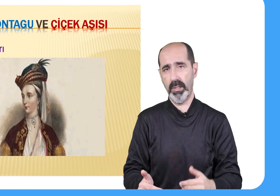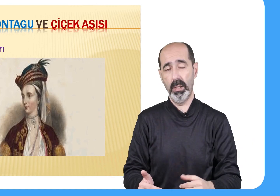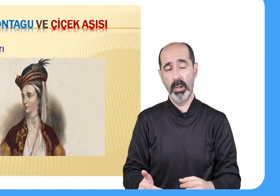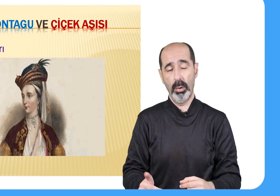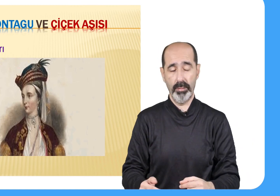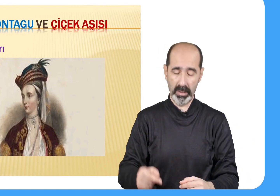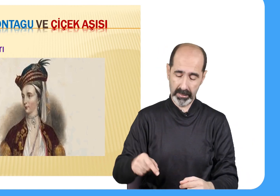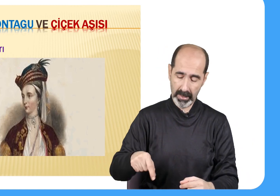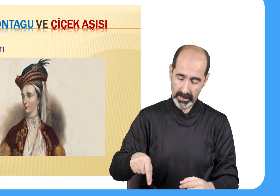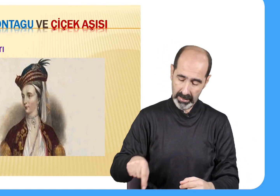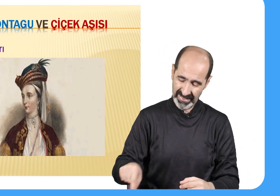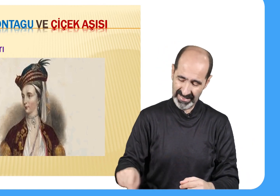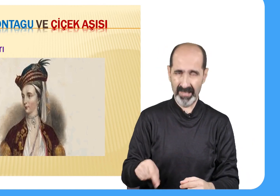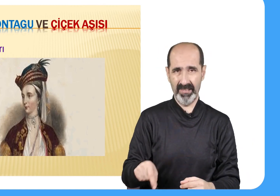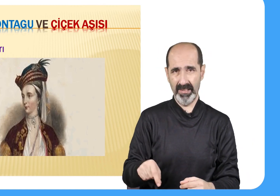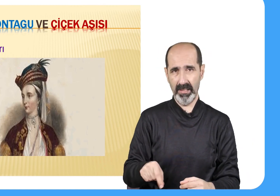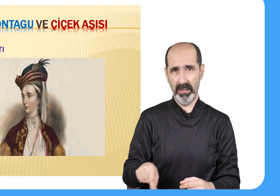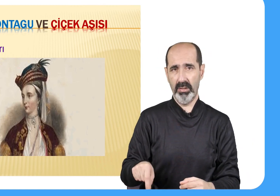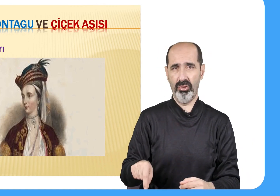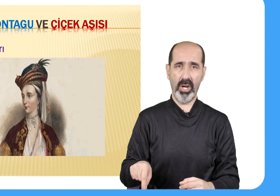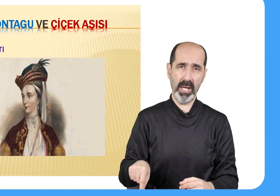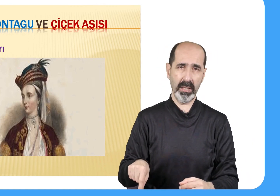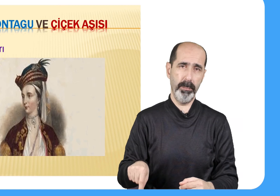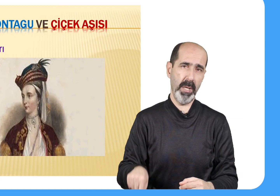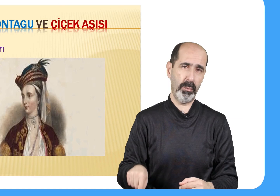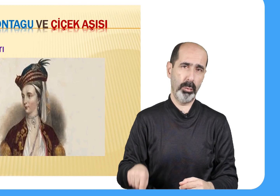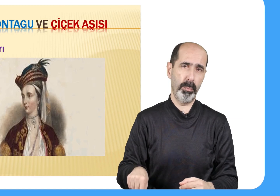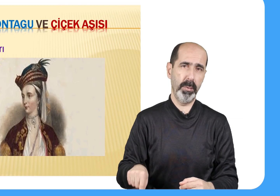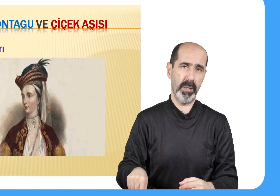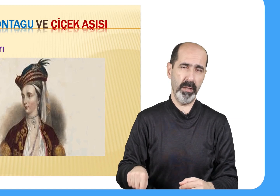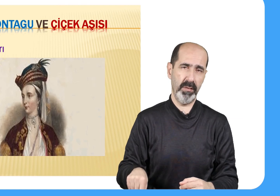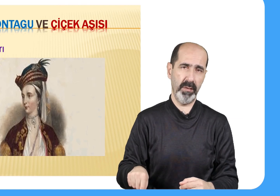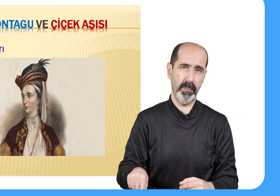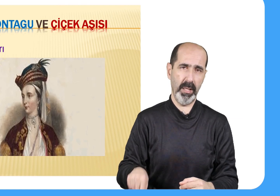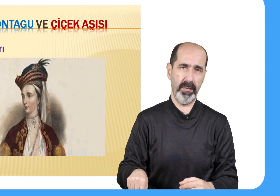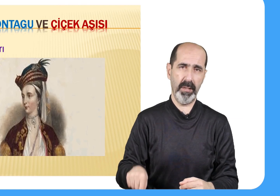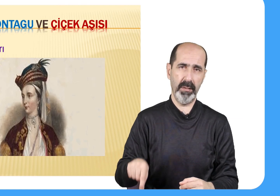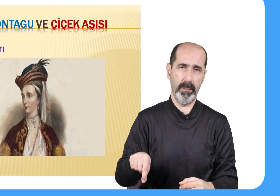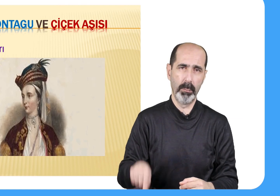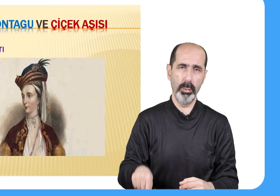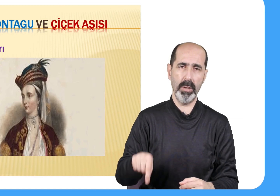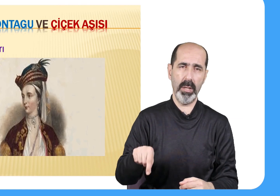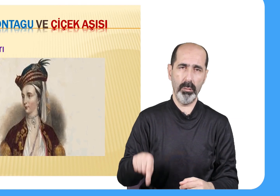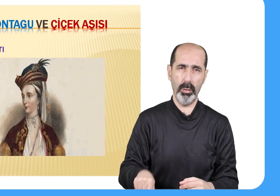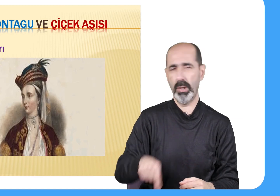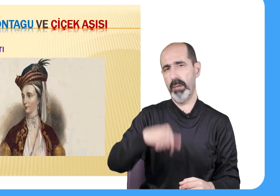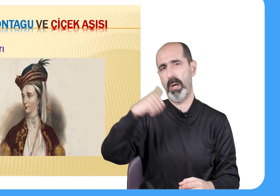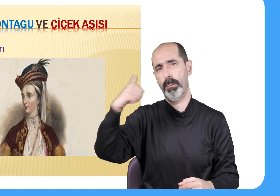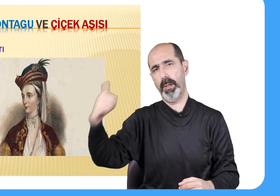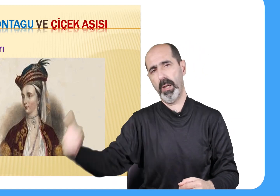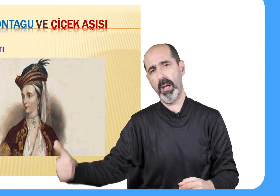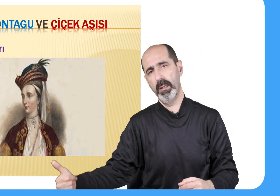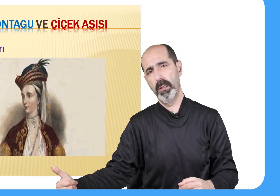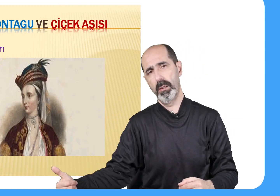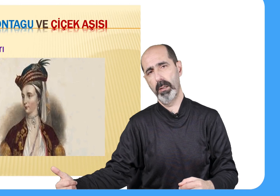bahsetti özellikle yazdığı şark mektupları isimli eserinde bundan söz